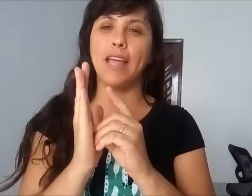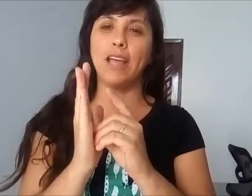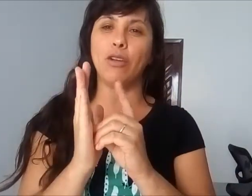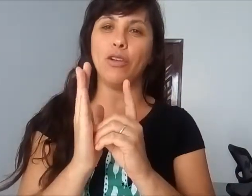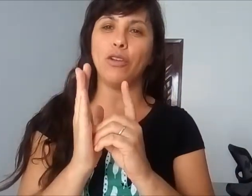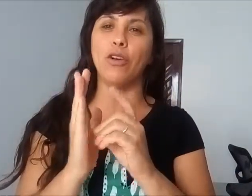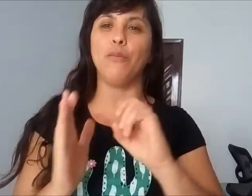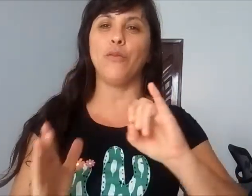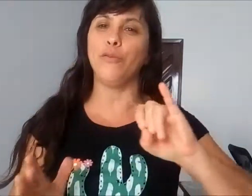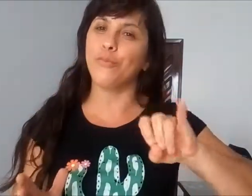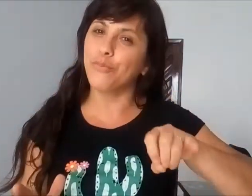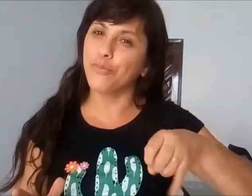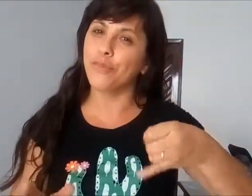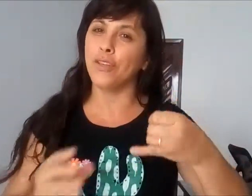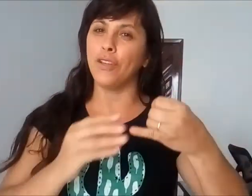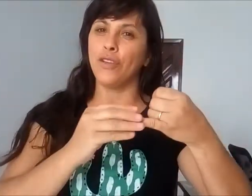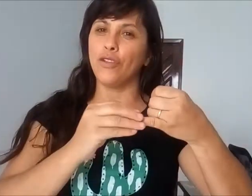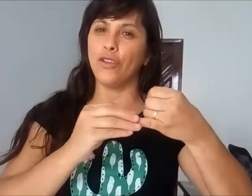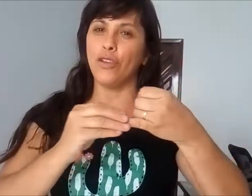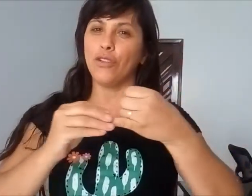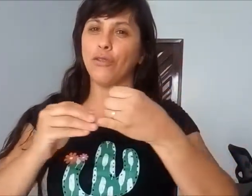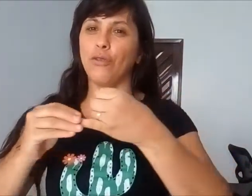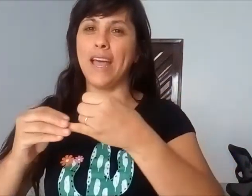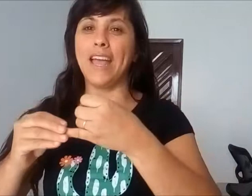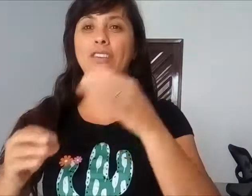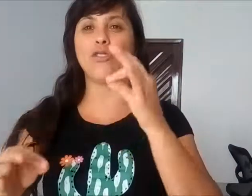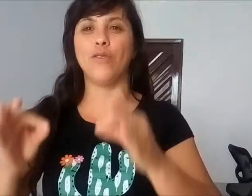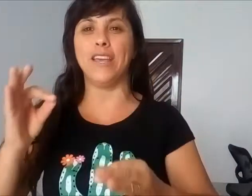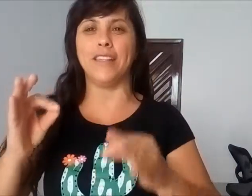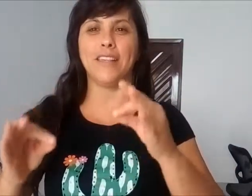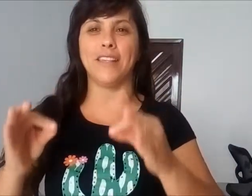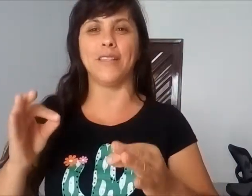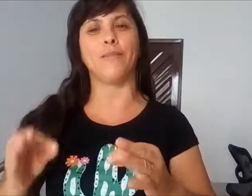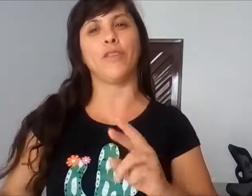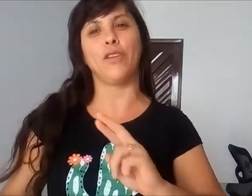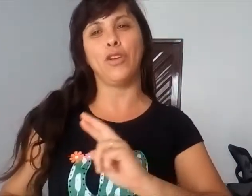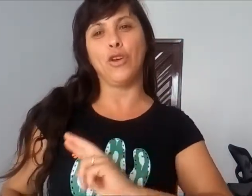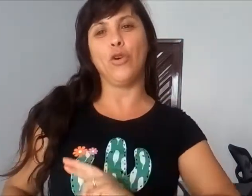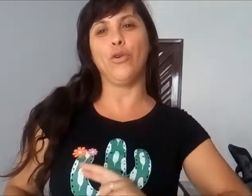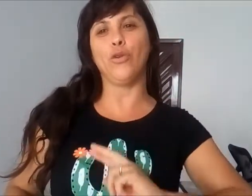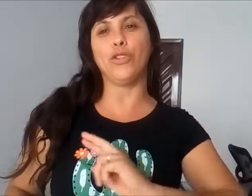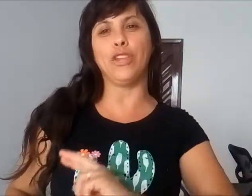deuteronômio josué juízes cut